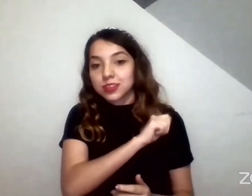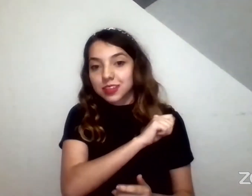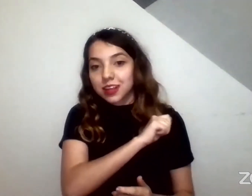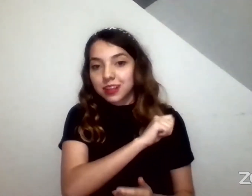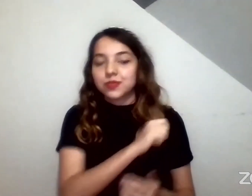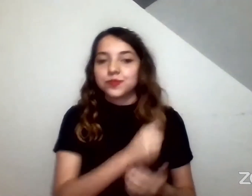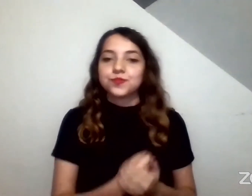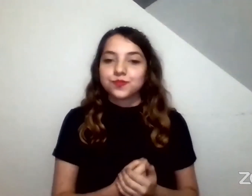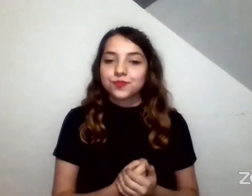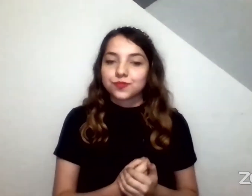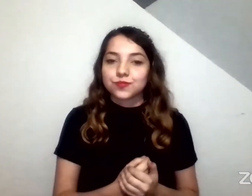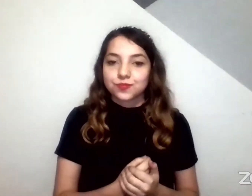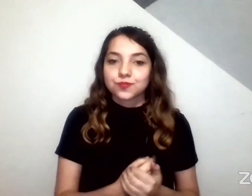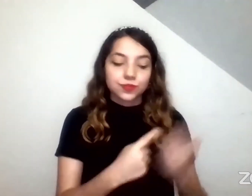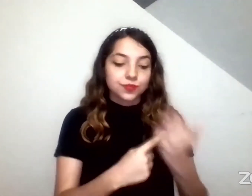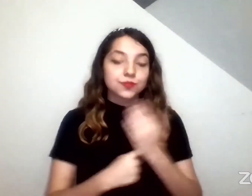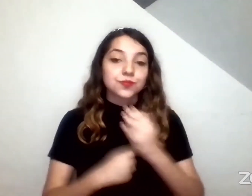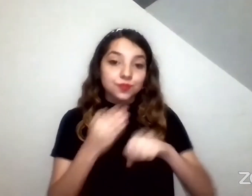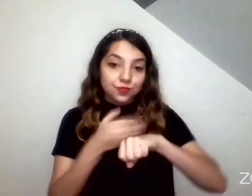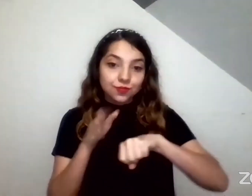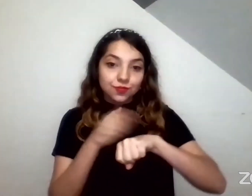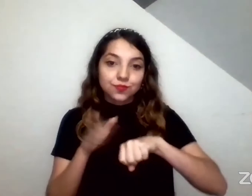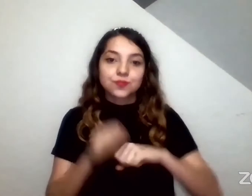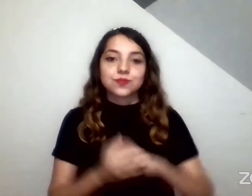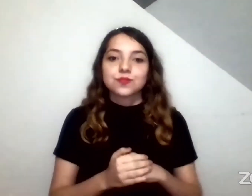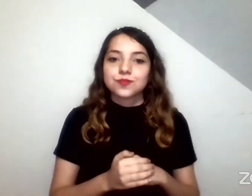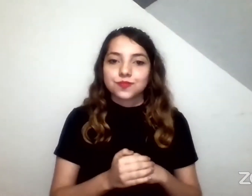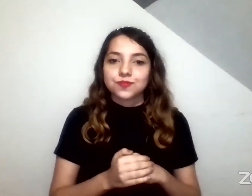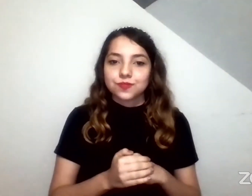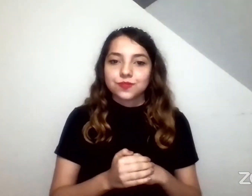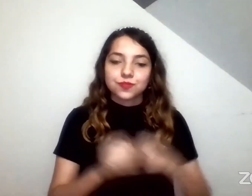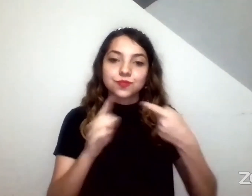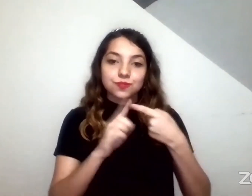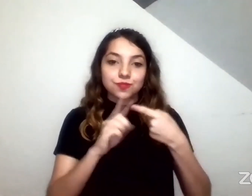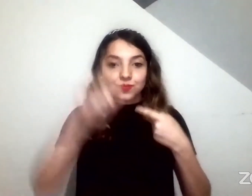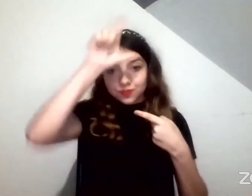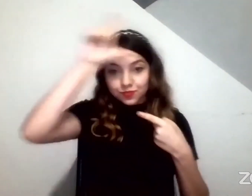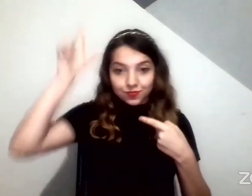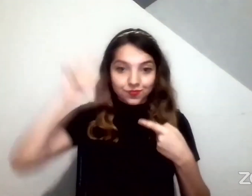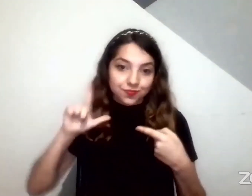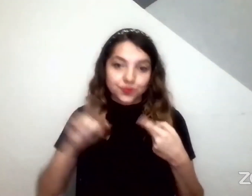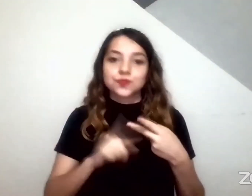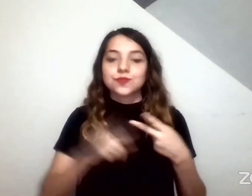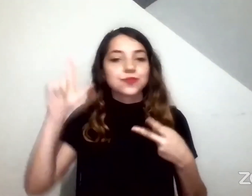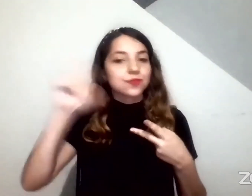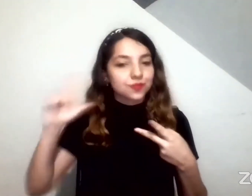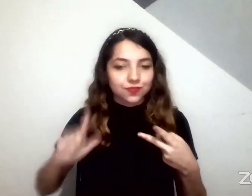Também agradeço aos alunos que me ajudaram e treinaram comigo. A Mel,